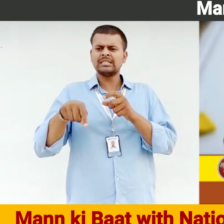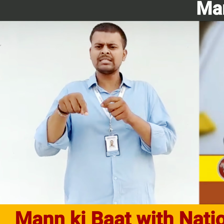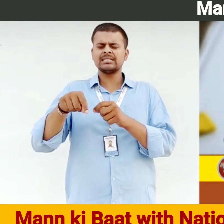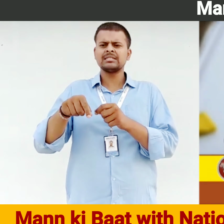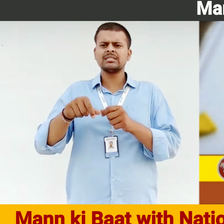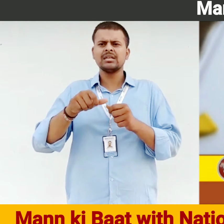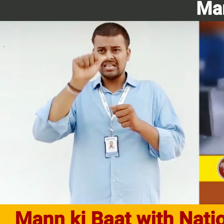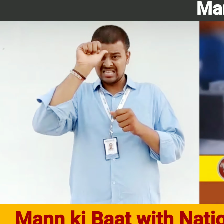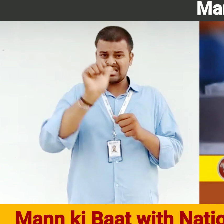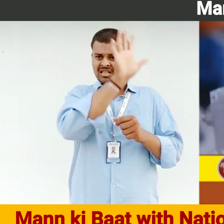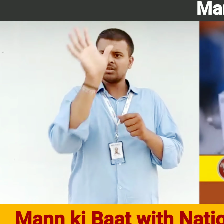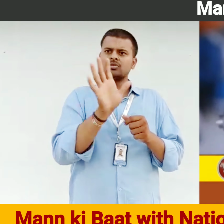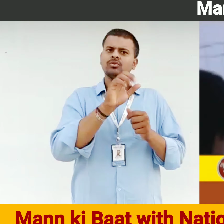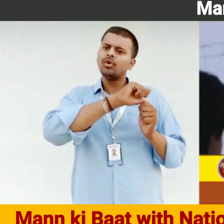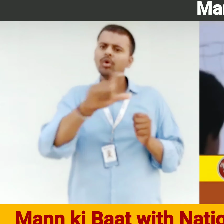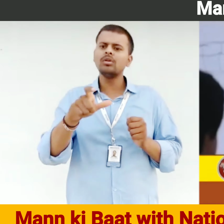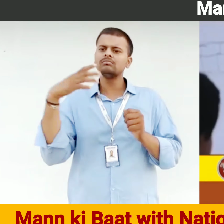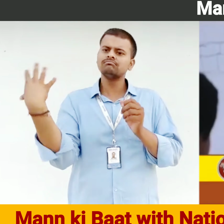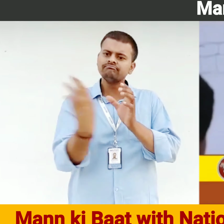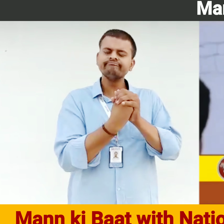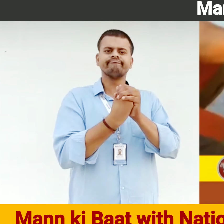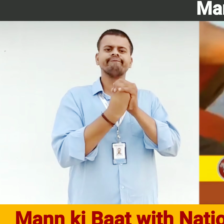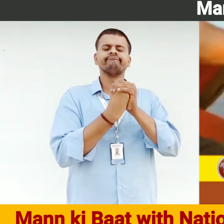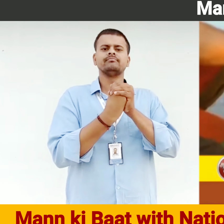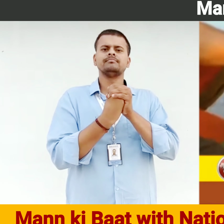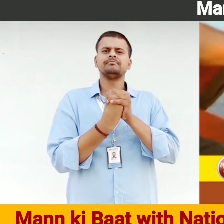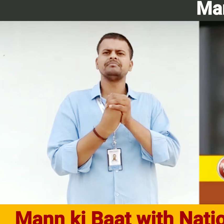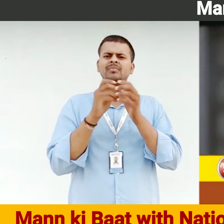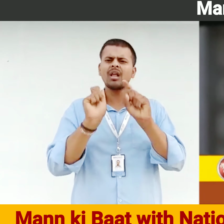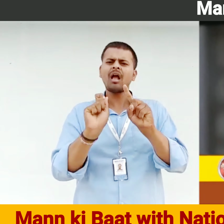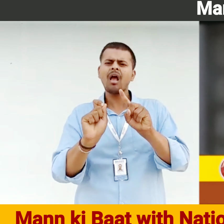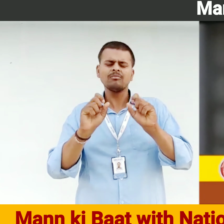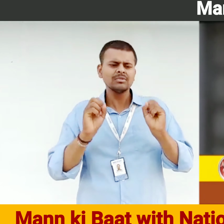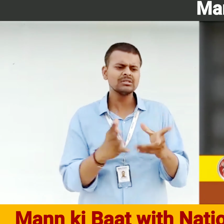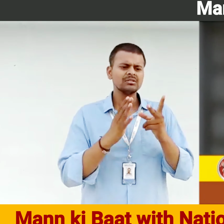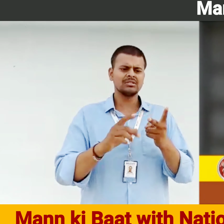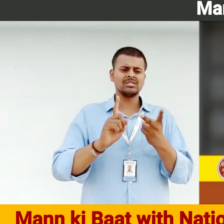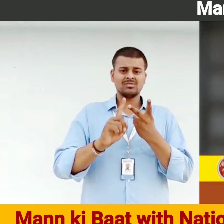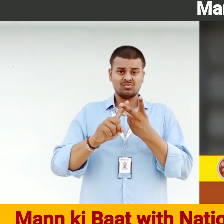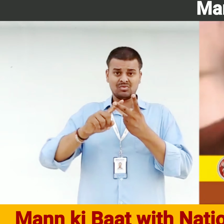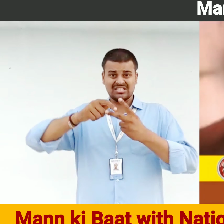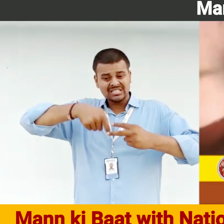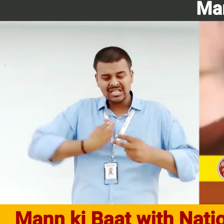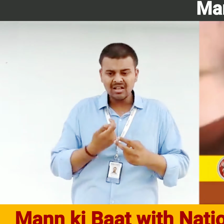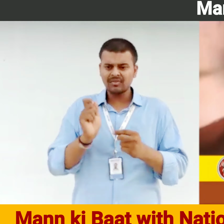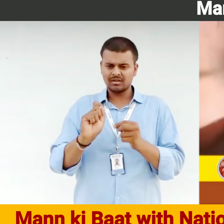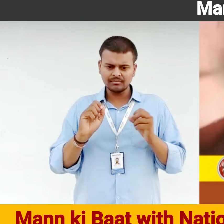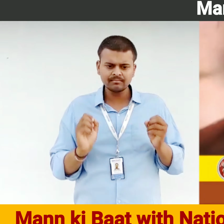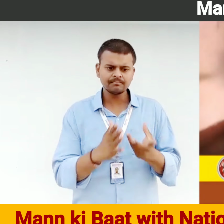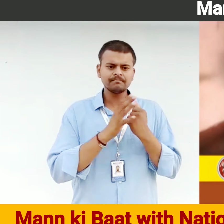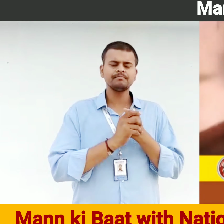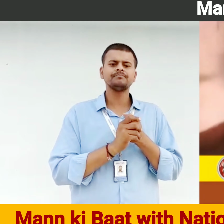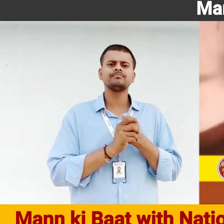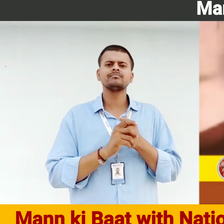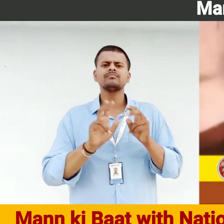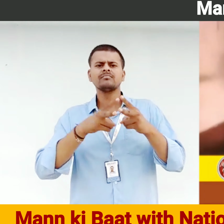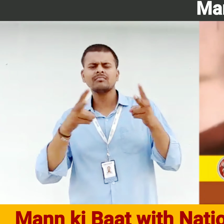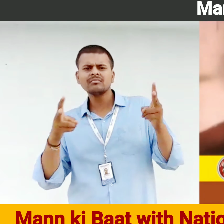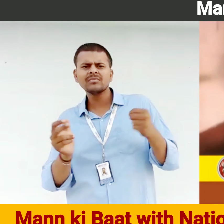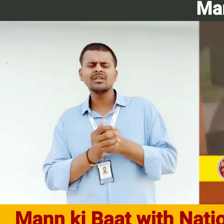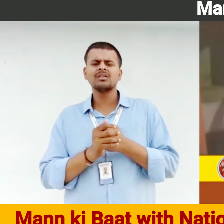इस मिशन का नेतृत्व देशवासी अपने हाथ में ले रहे हैं। बहुत से लोगों ने तो ये भी बताया